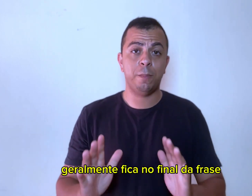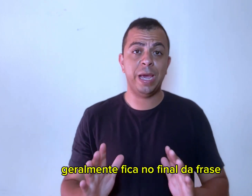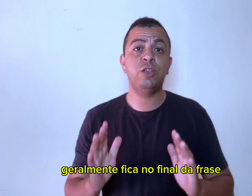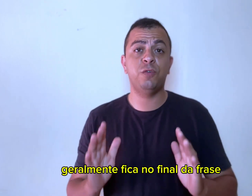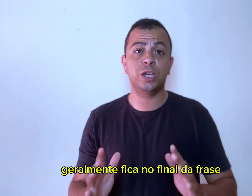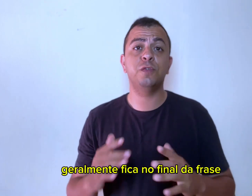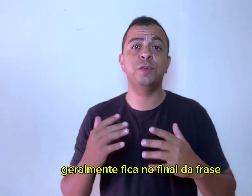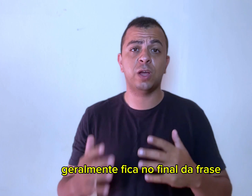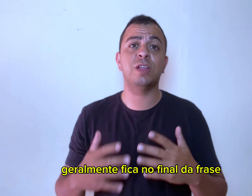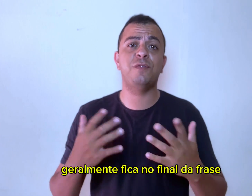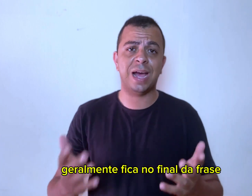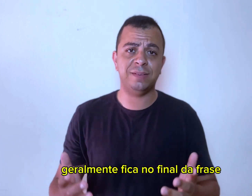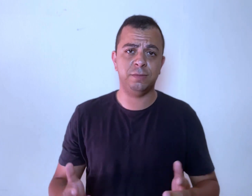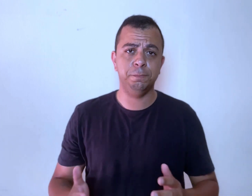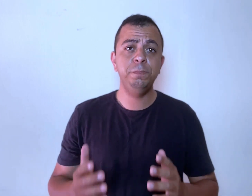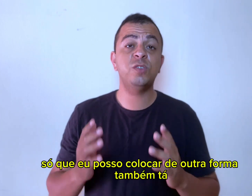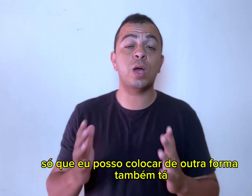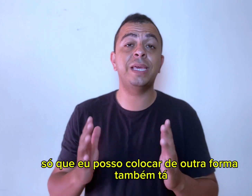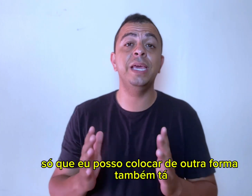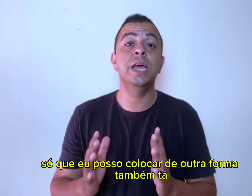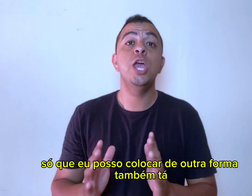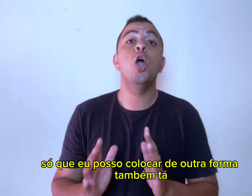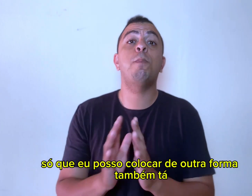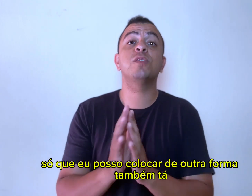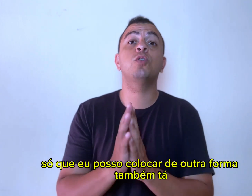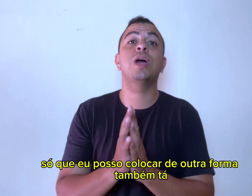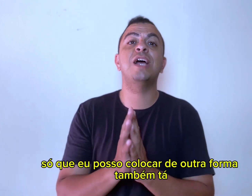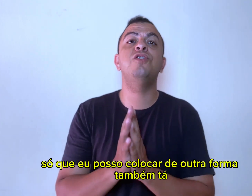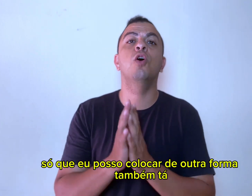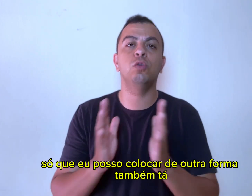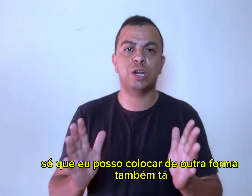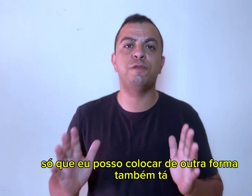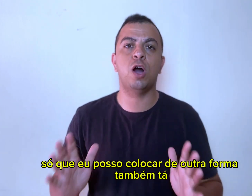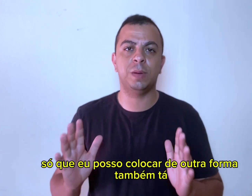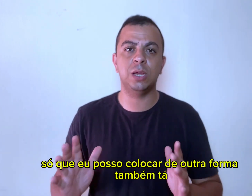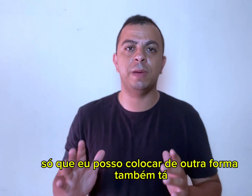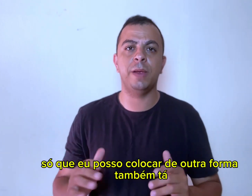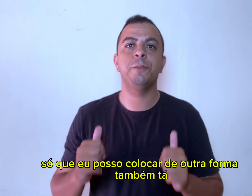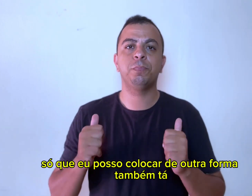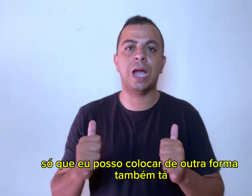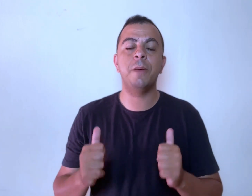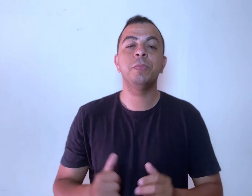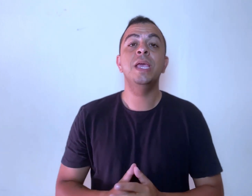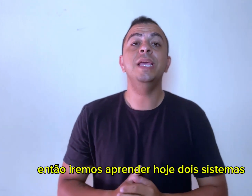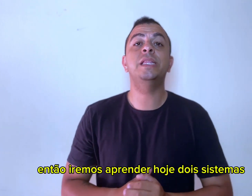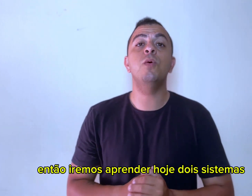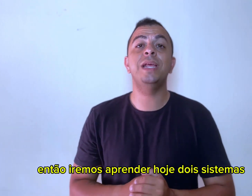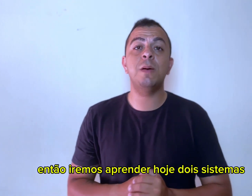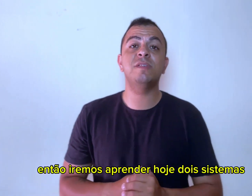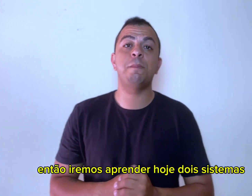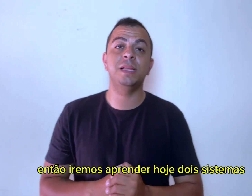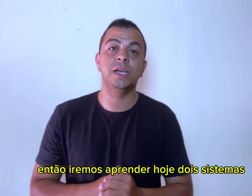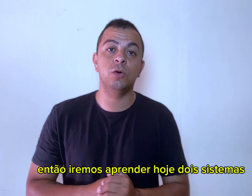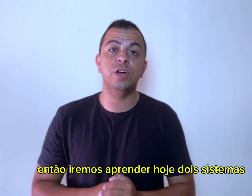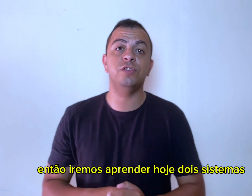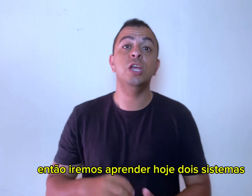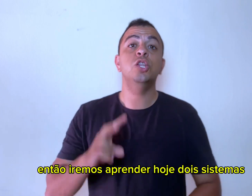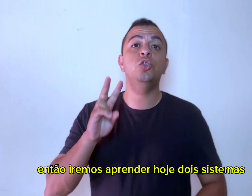Geralmente fica no final da frase. Só que eu posso colocar de outra forma também, tá? Então, iremos aprender hoje